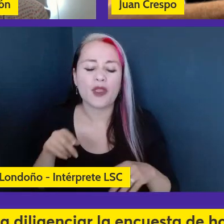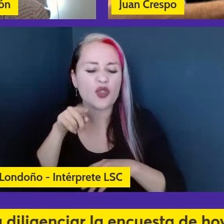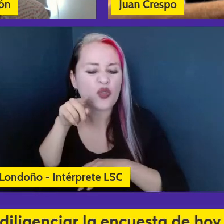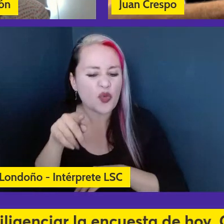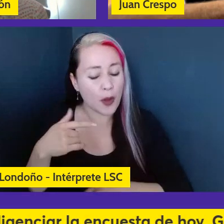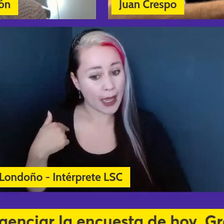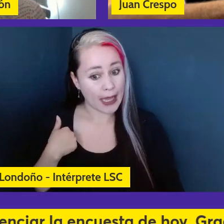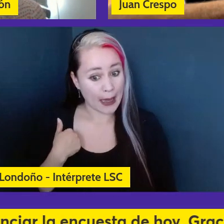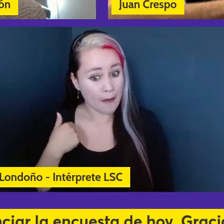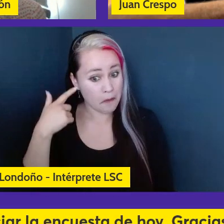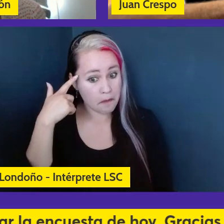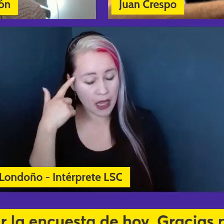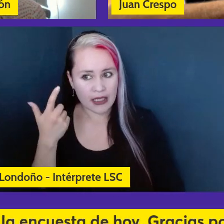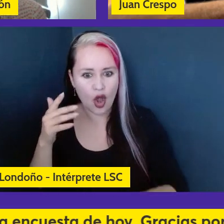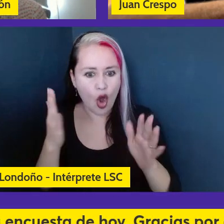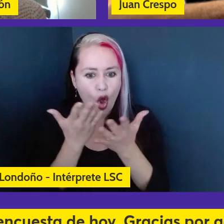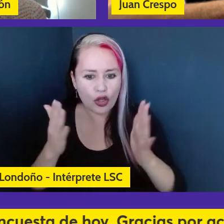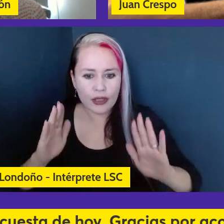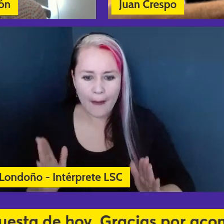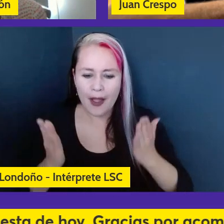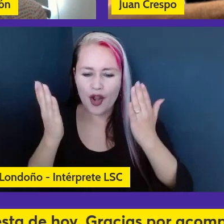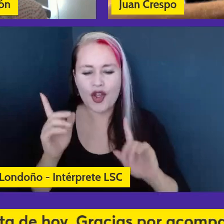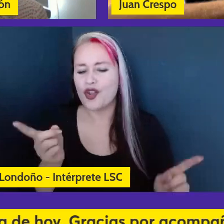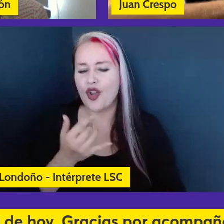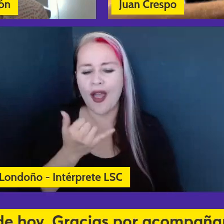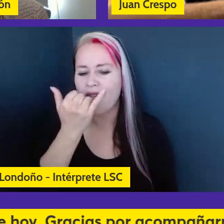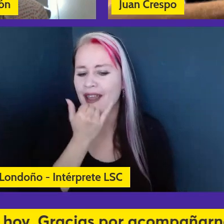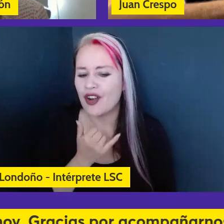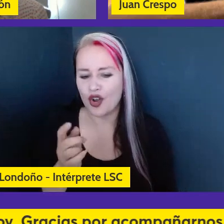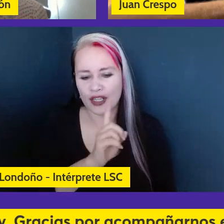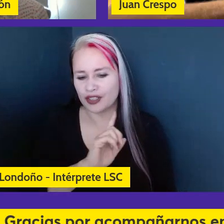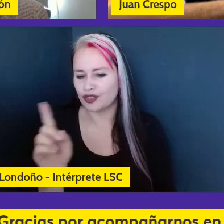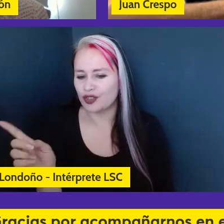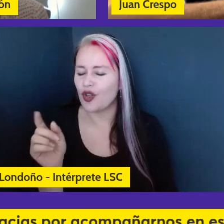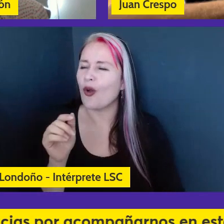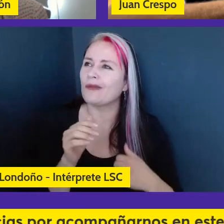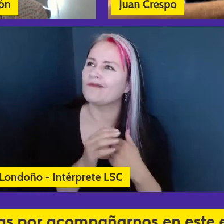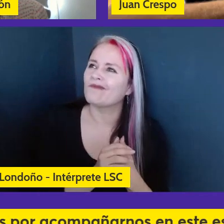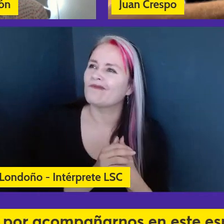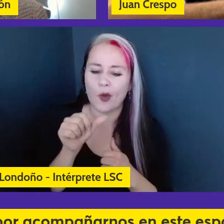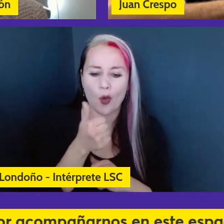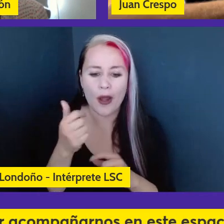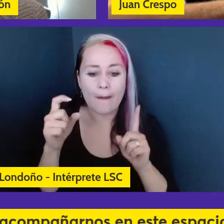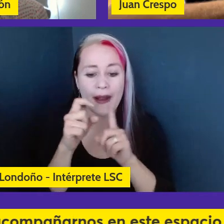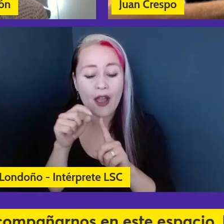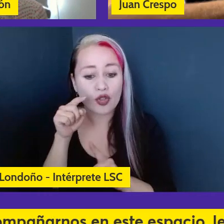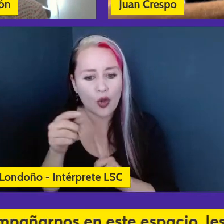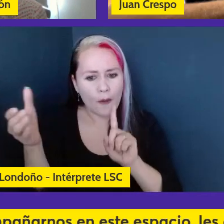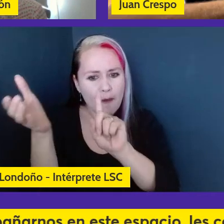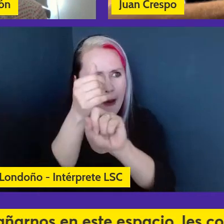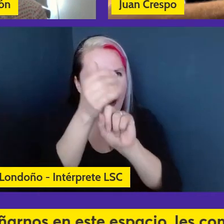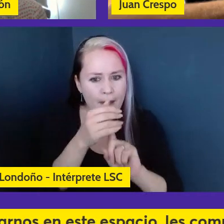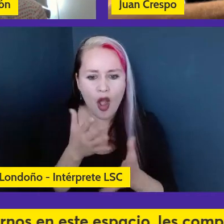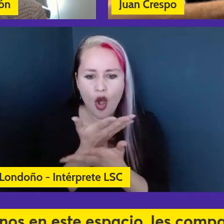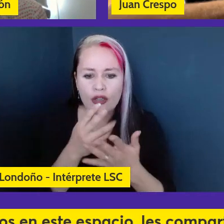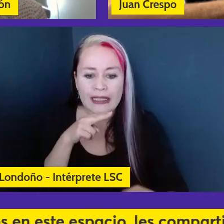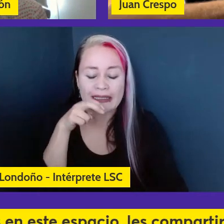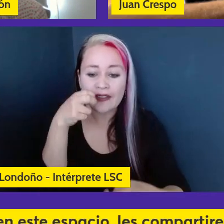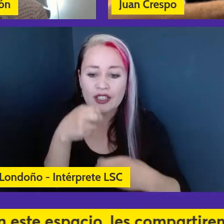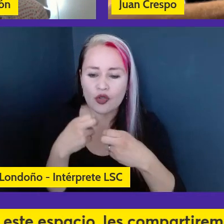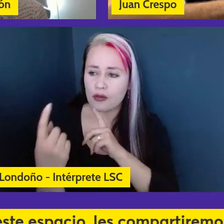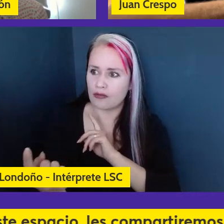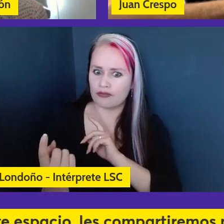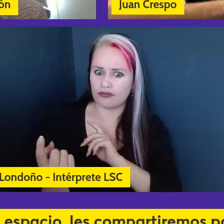aspectos a mejorar para no llamarlos errores, sino qué dificultades has encontrado en el momento en que tú te encuentras con un